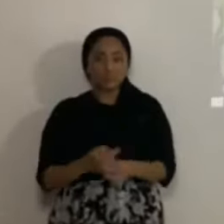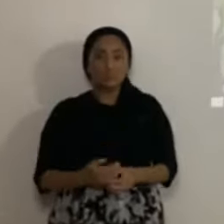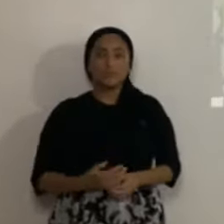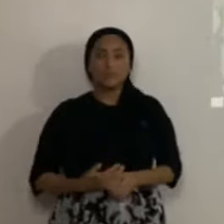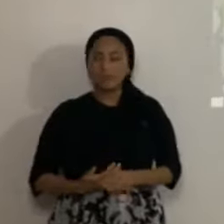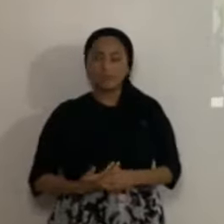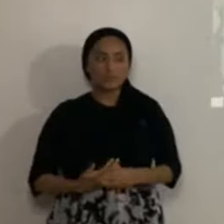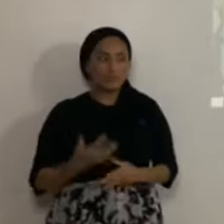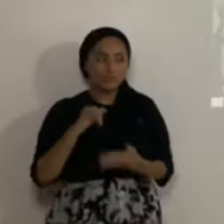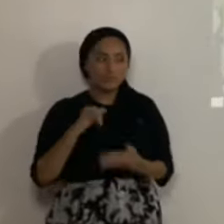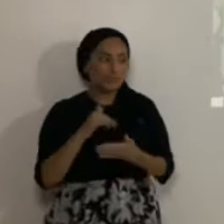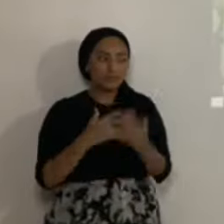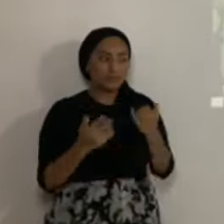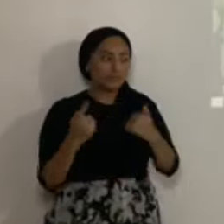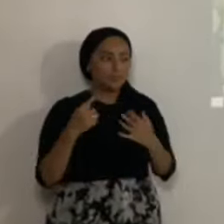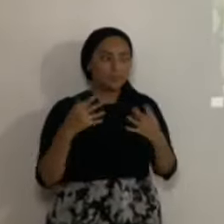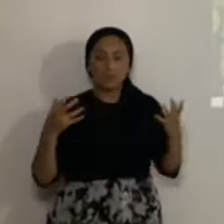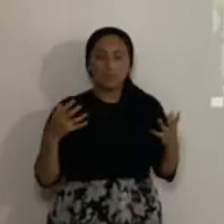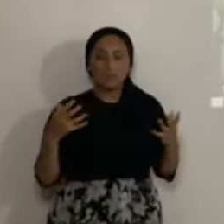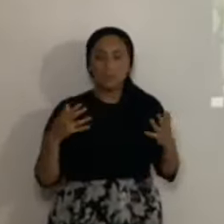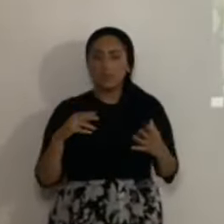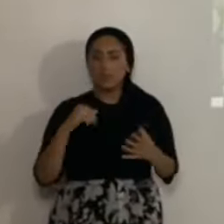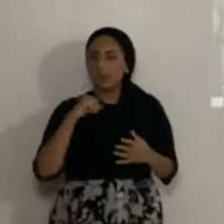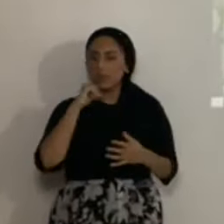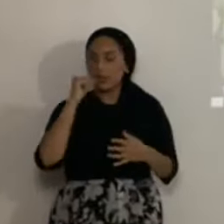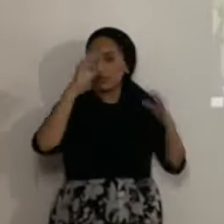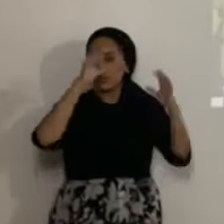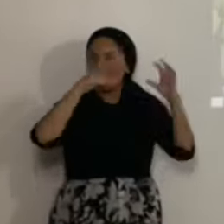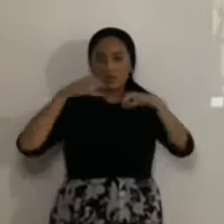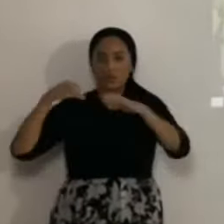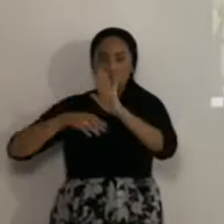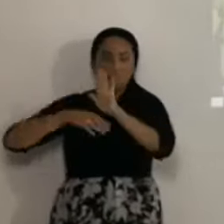Es algo, no, es el diluvio universal.